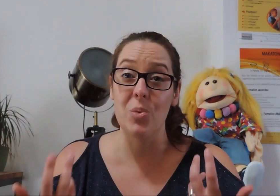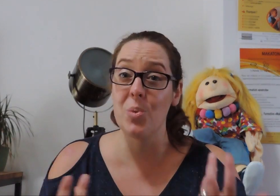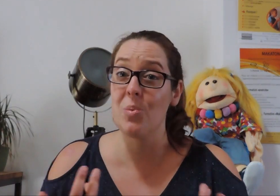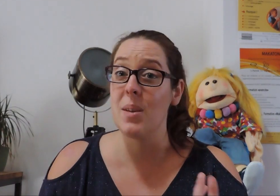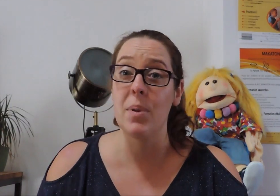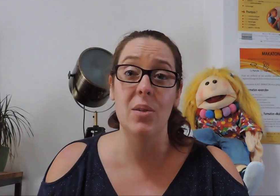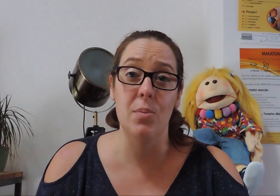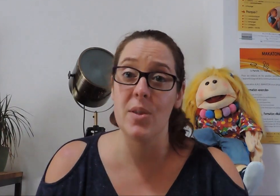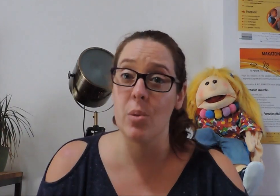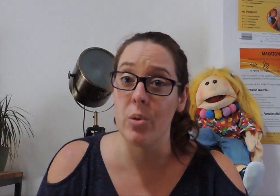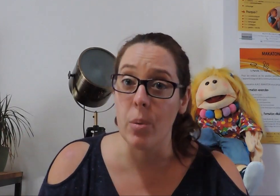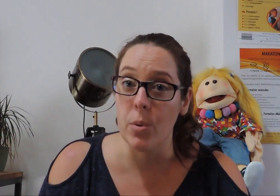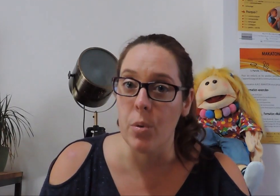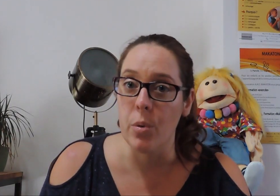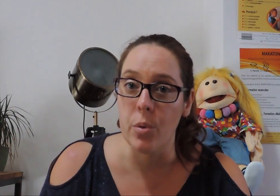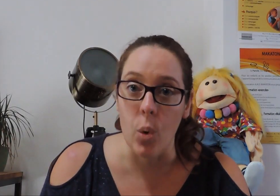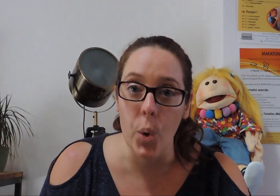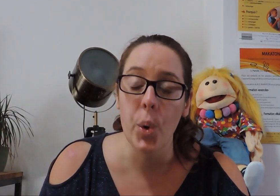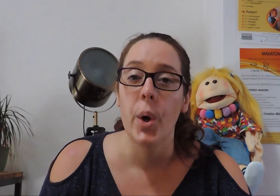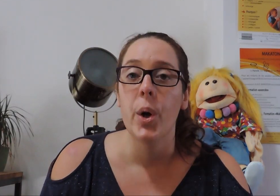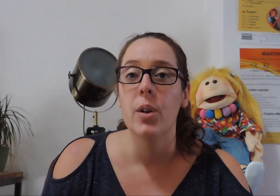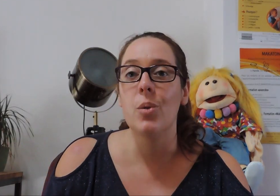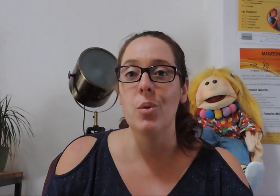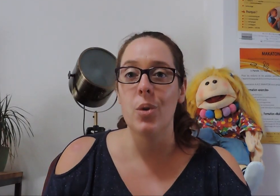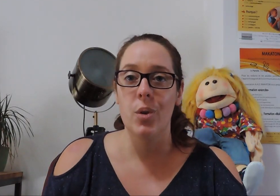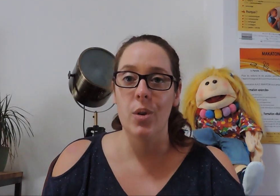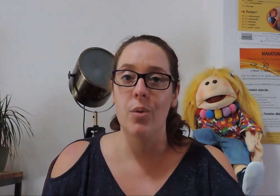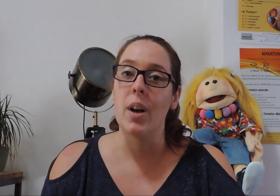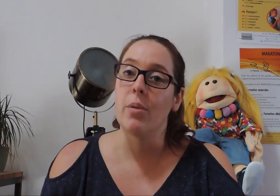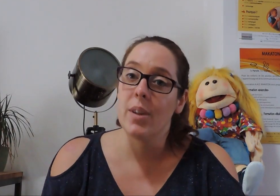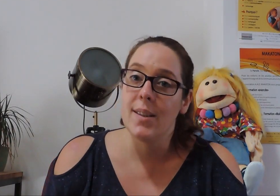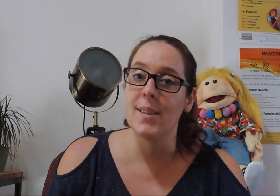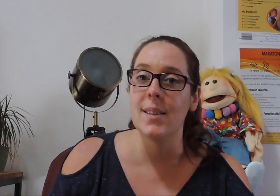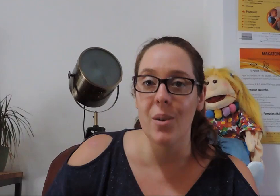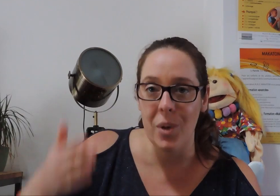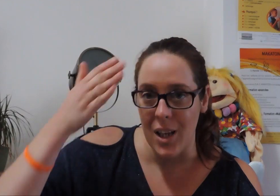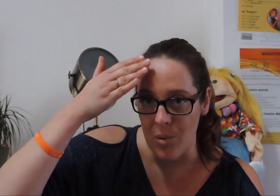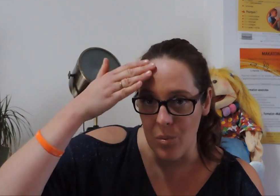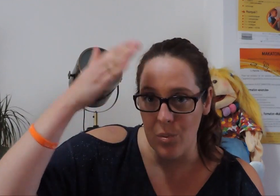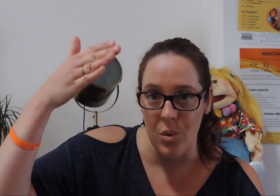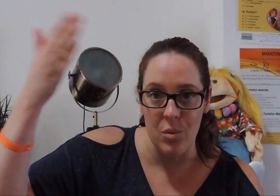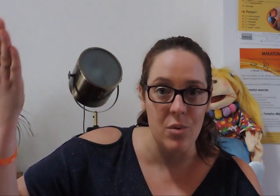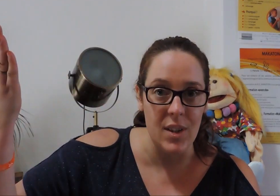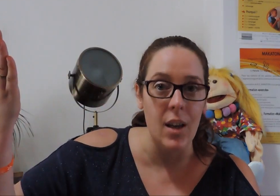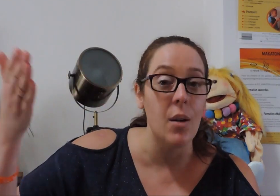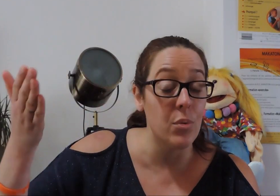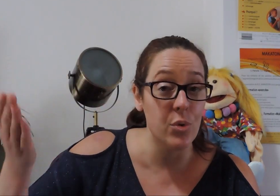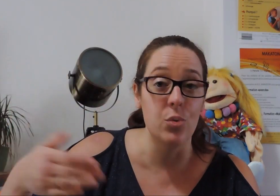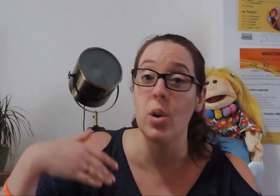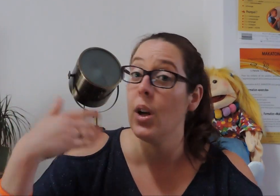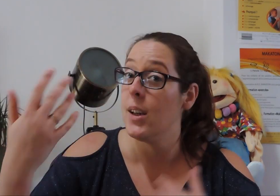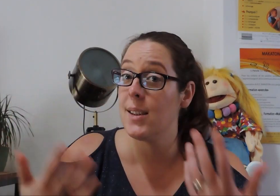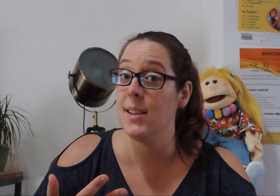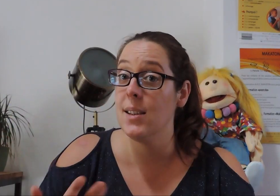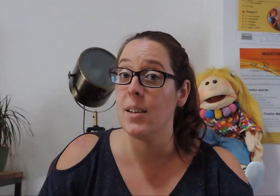compréhension c'est pas top ils se ressemblent trop donc voilà on a décidé en Makaton que ce serait bonjour qui